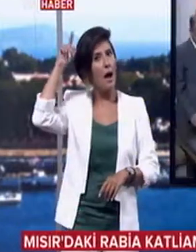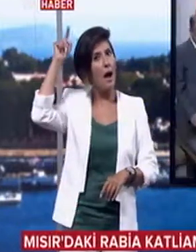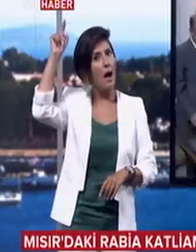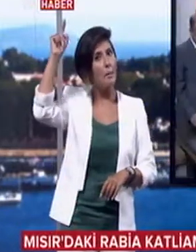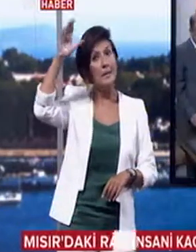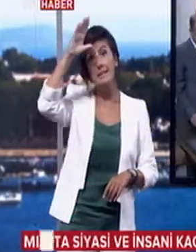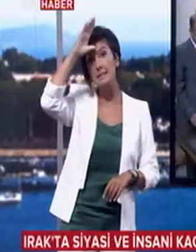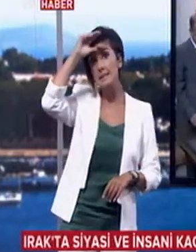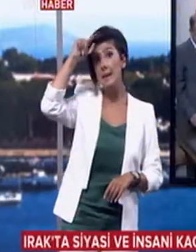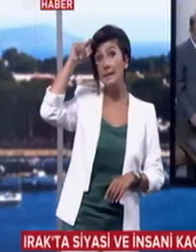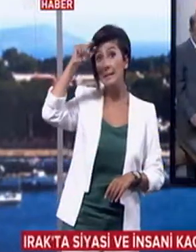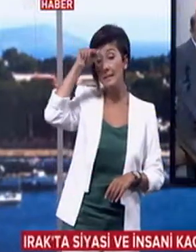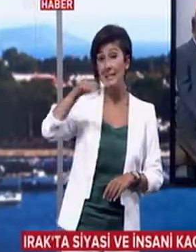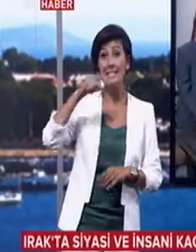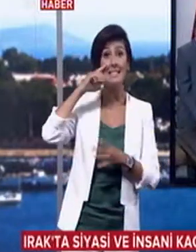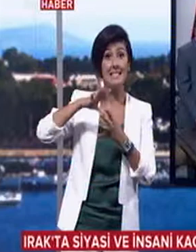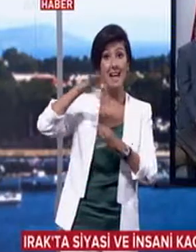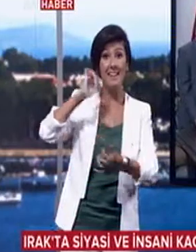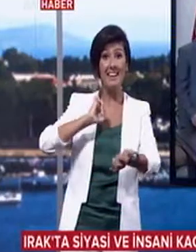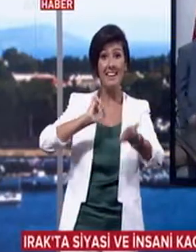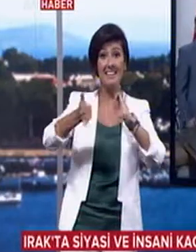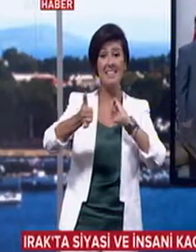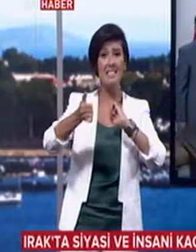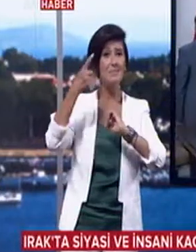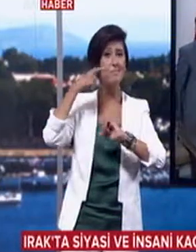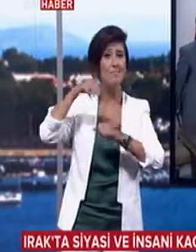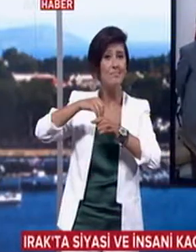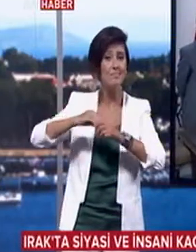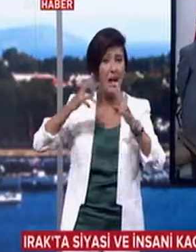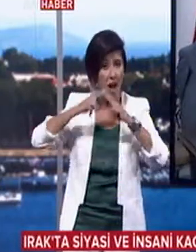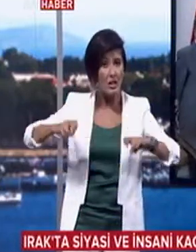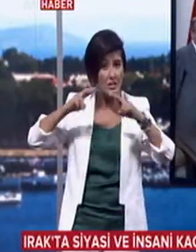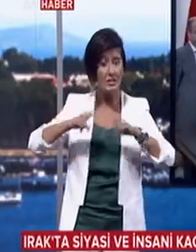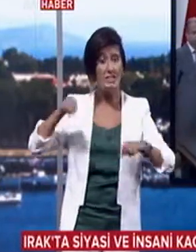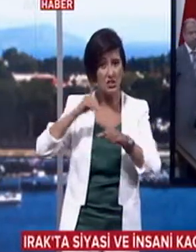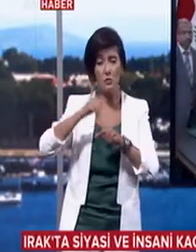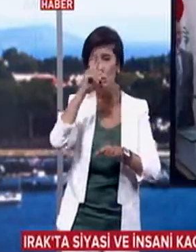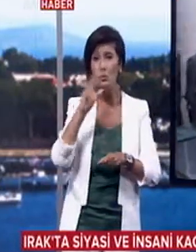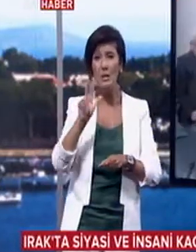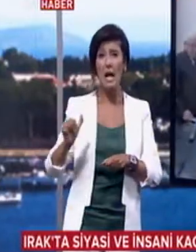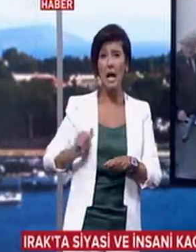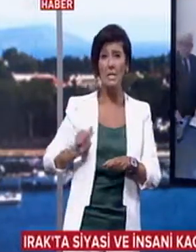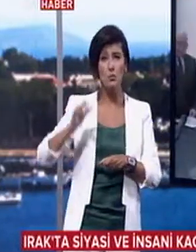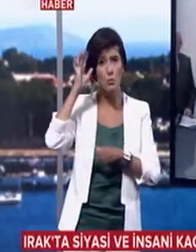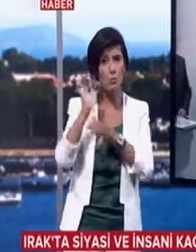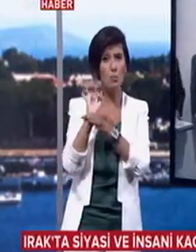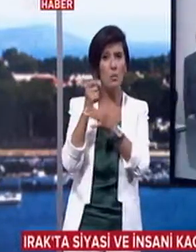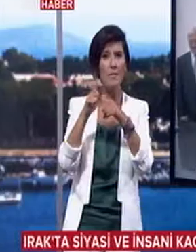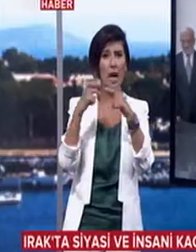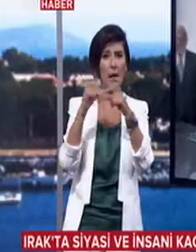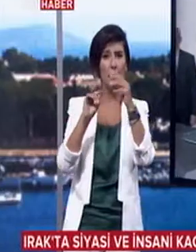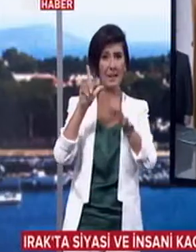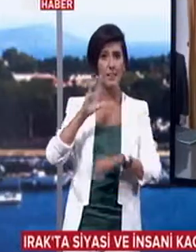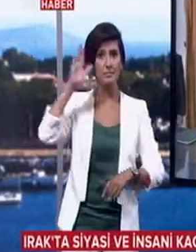Amerika Birleşik Devletleri, Irak'taki insani krizin boyutlarını tam olarak ortaya çıkarması amacıyla 130 askeri uzmanı Erbil'e